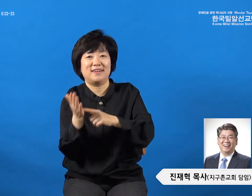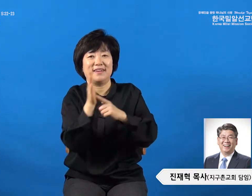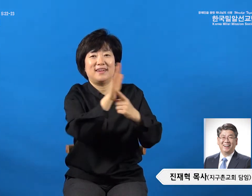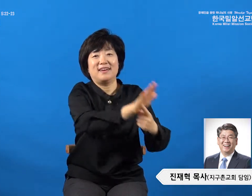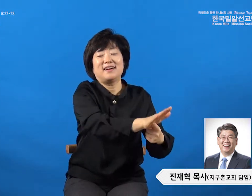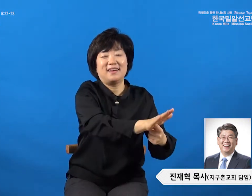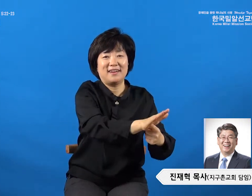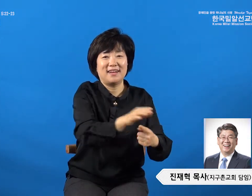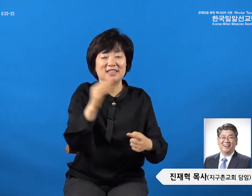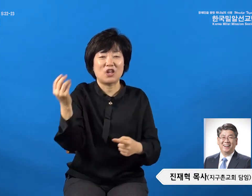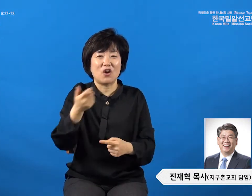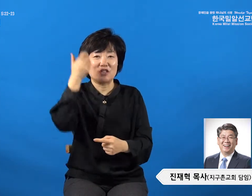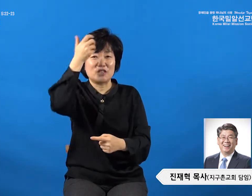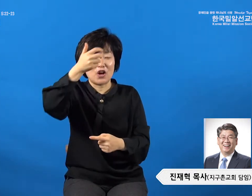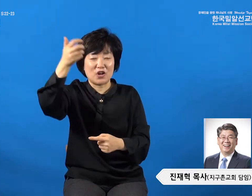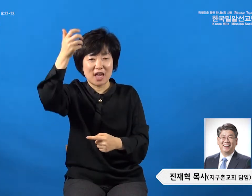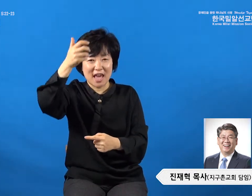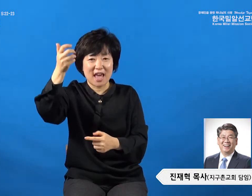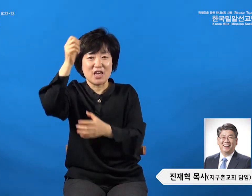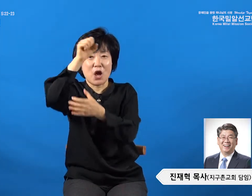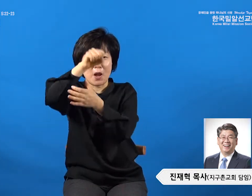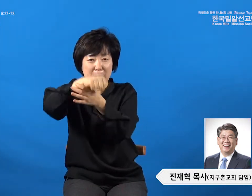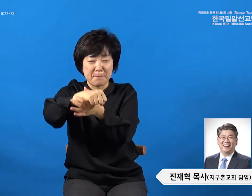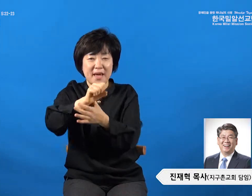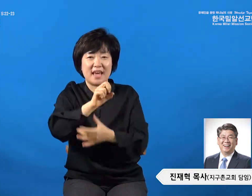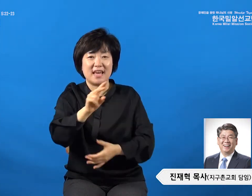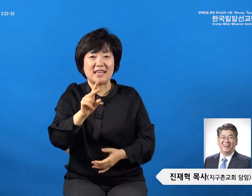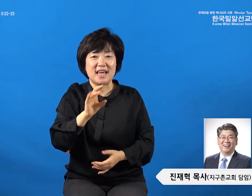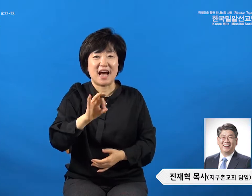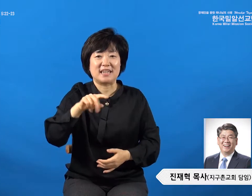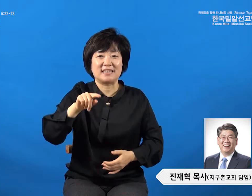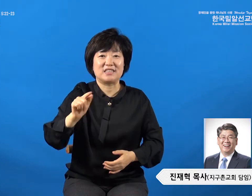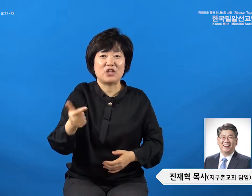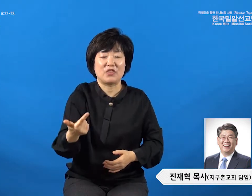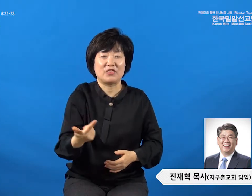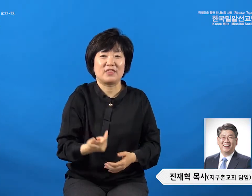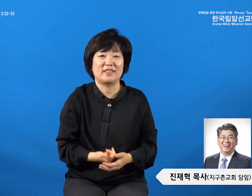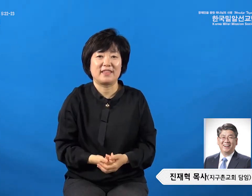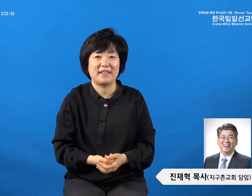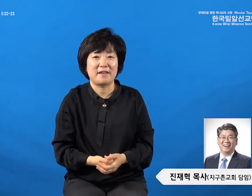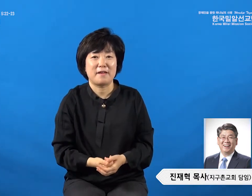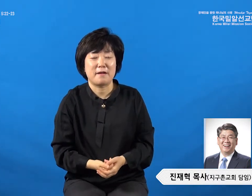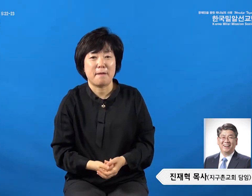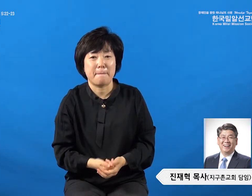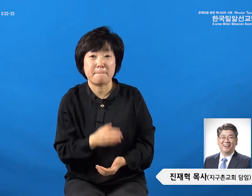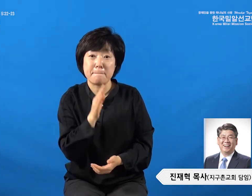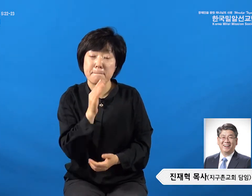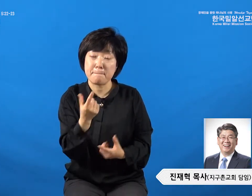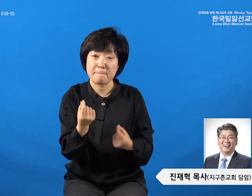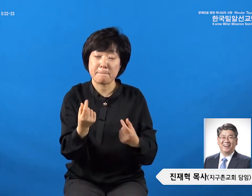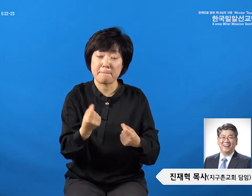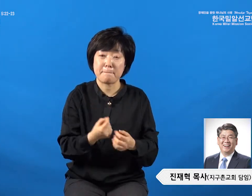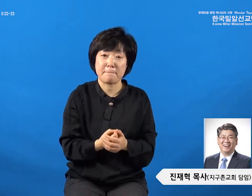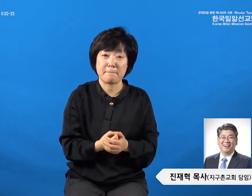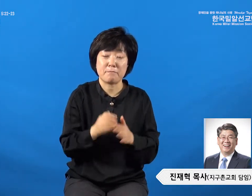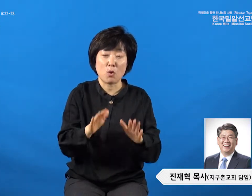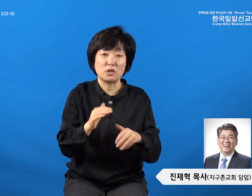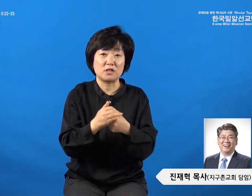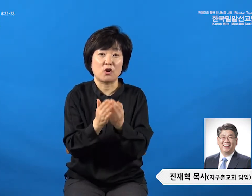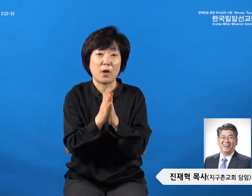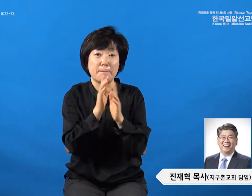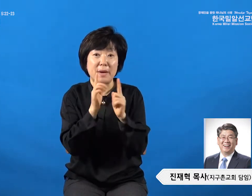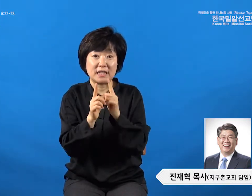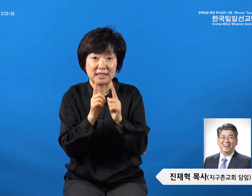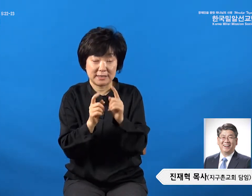것, 바로 성령의 열매, 양선의 모습을 말하고 있습니다. 그렇습니다.